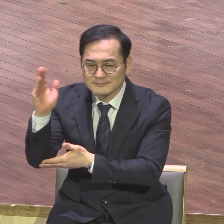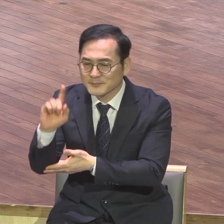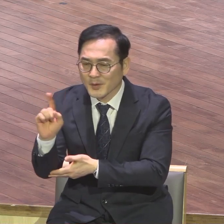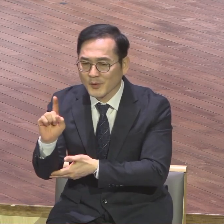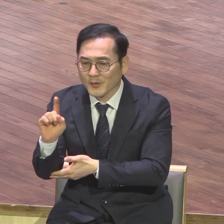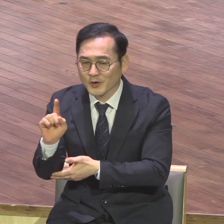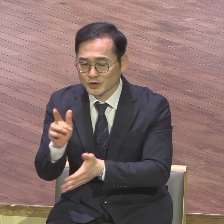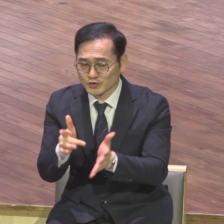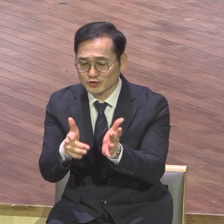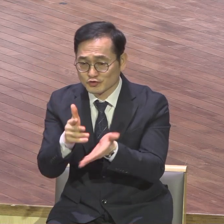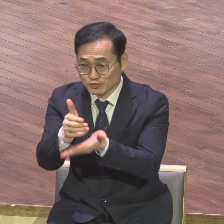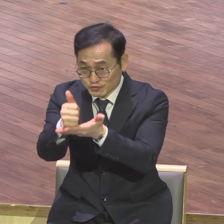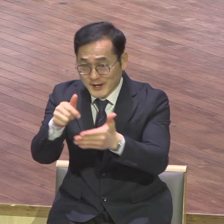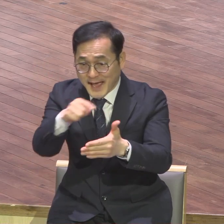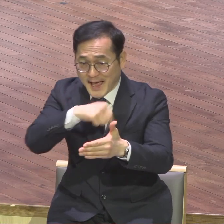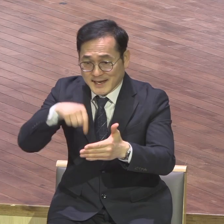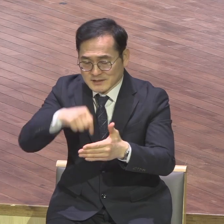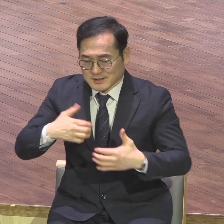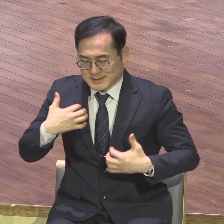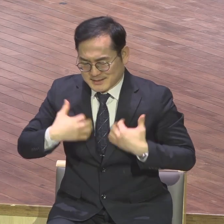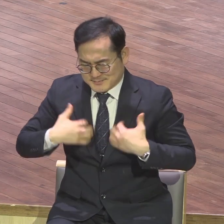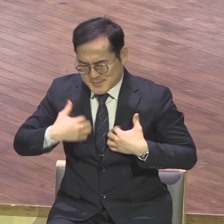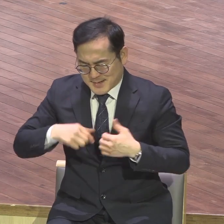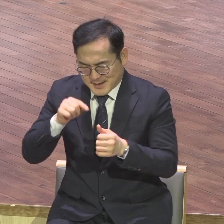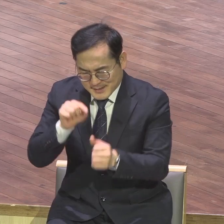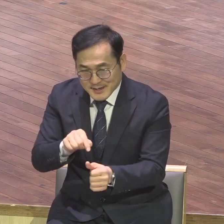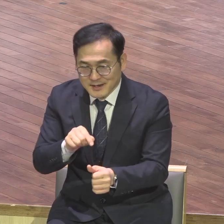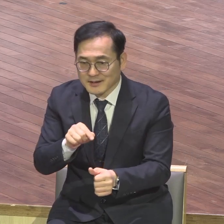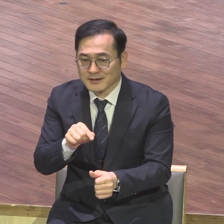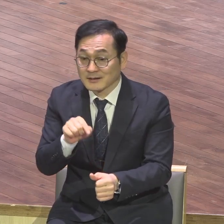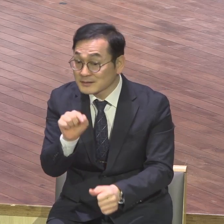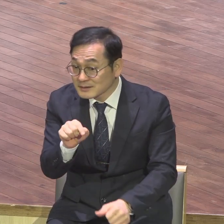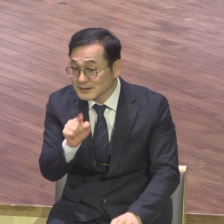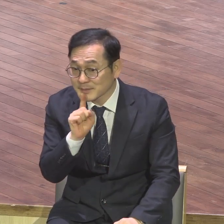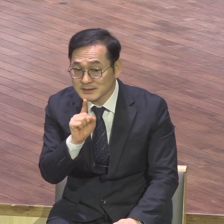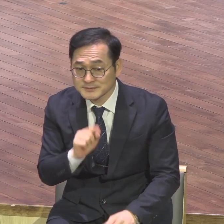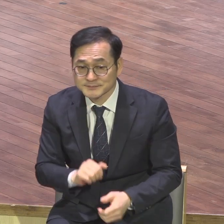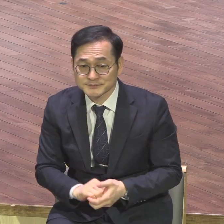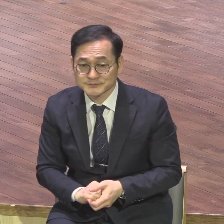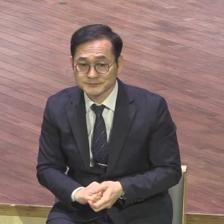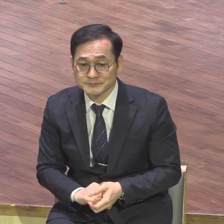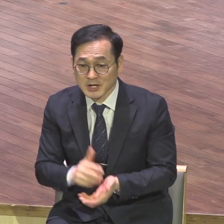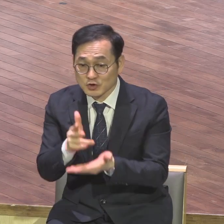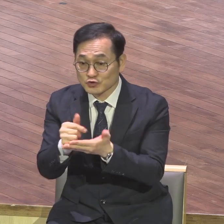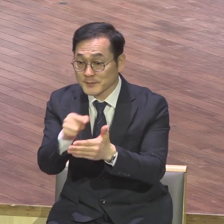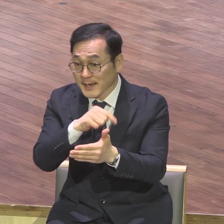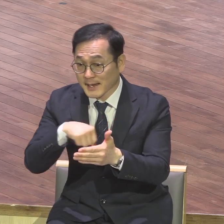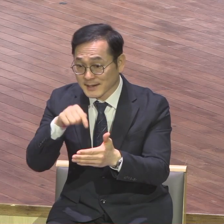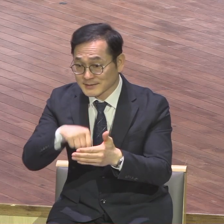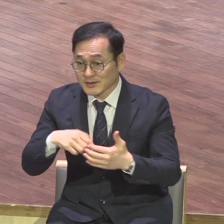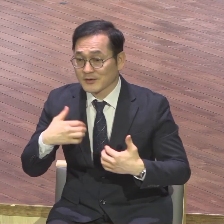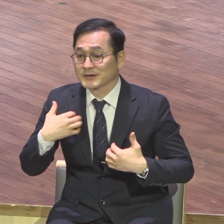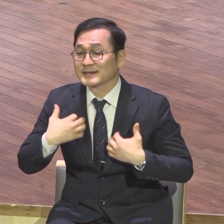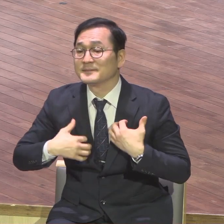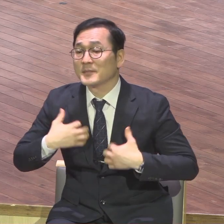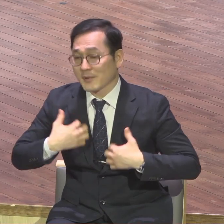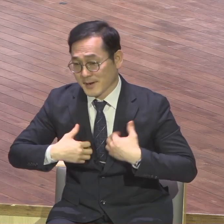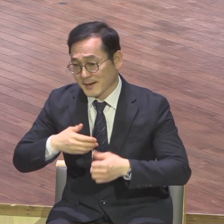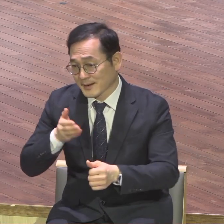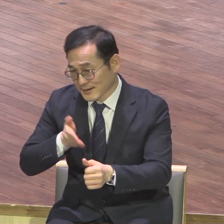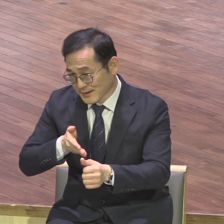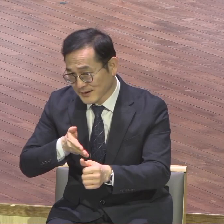주 안에서 기뻐하라. 이거예요. 주 안에서 기뻐하라.